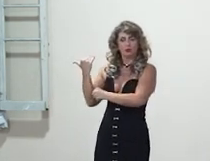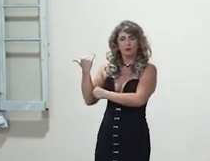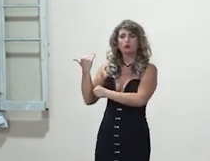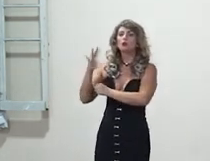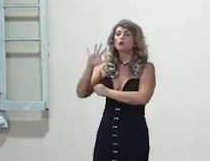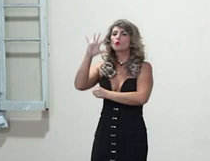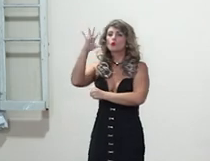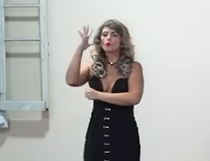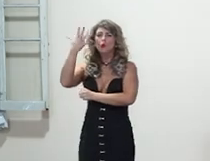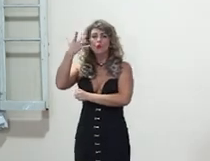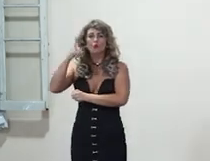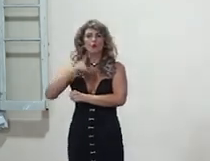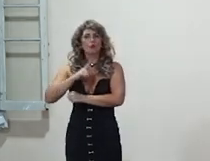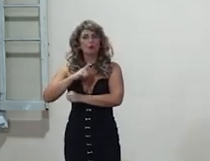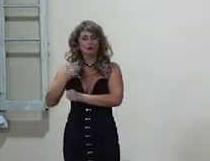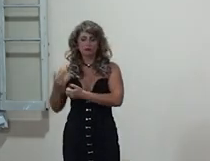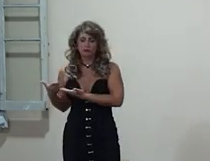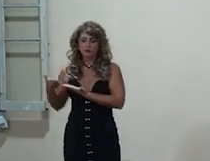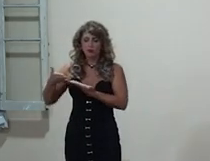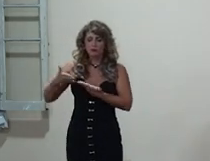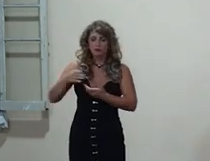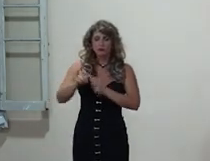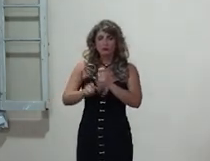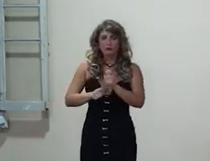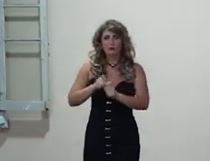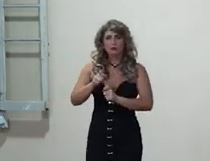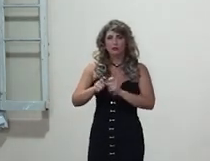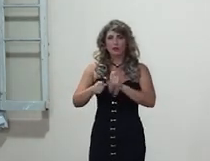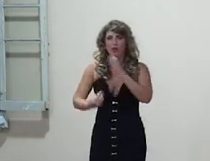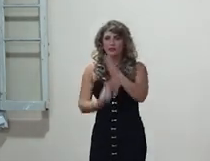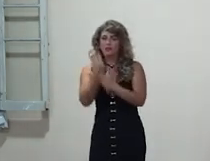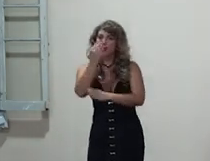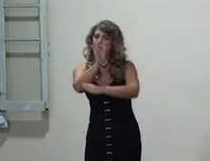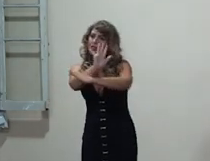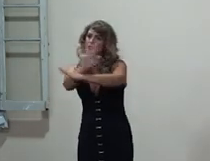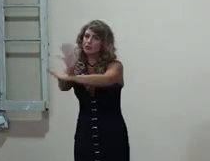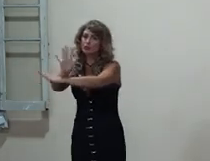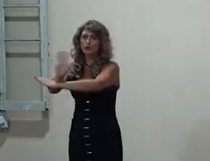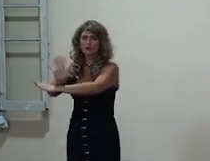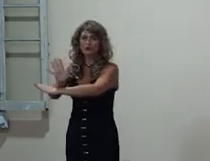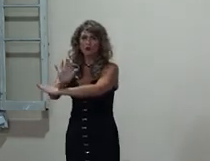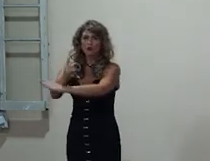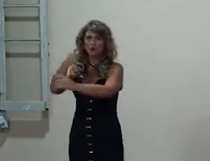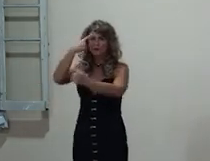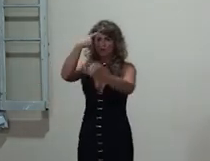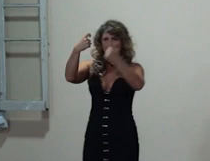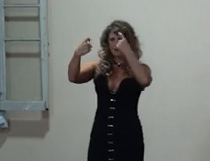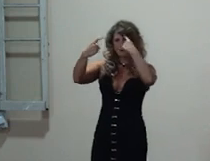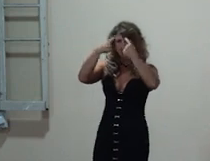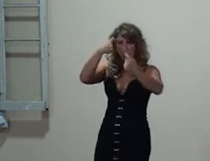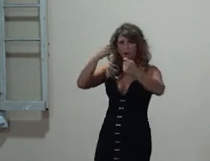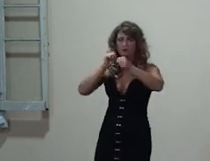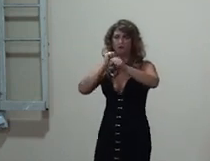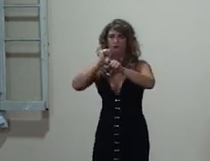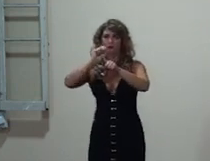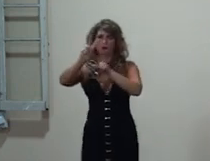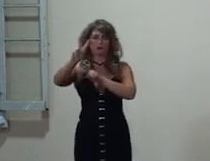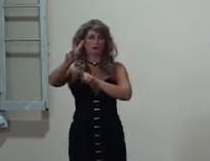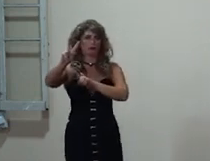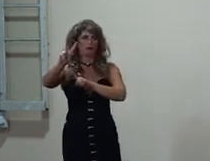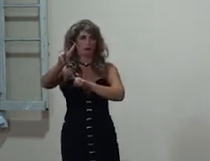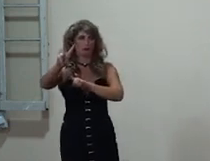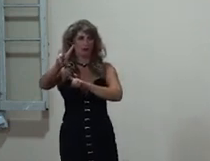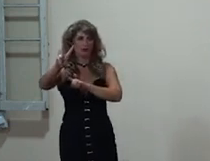quando eu trouxe para cá a estreia de um filme chamado Vítimas da Vitória. Esse filme